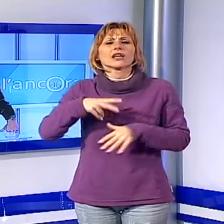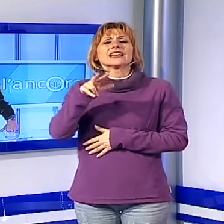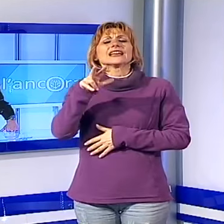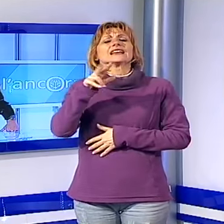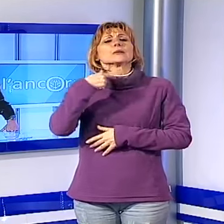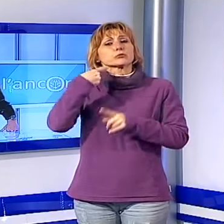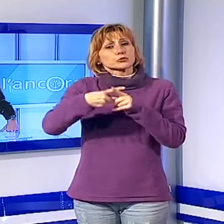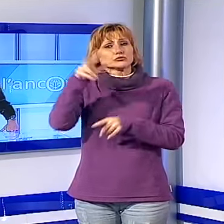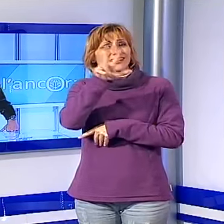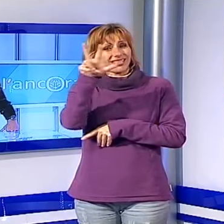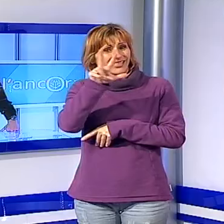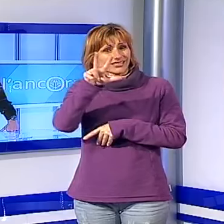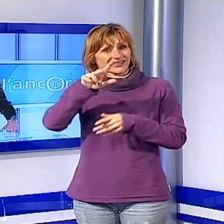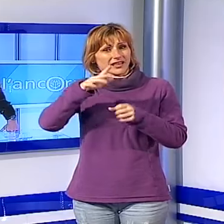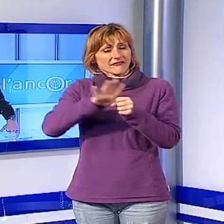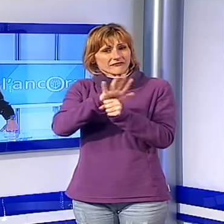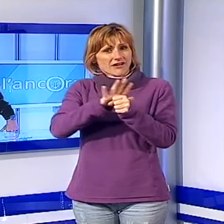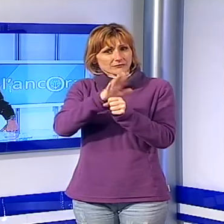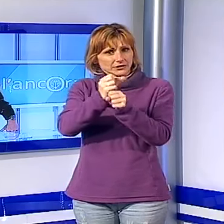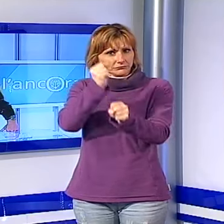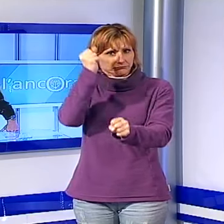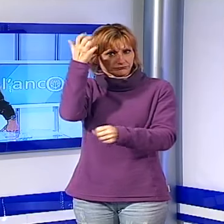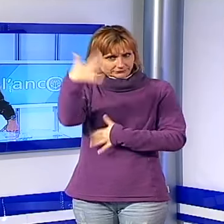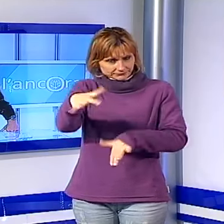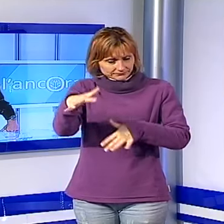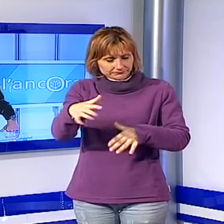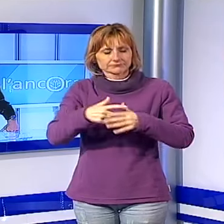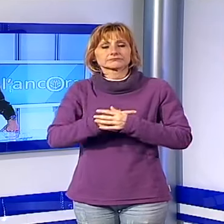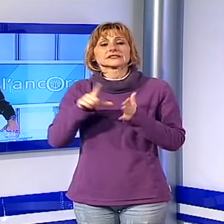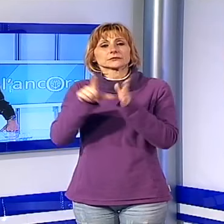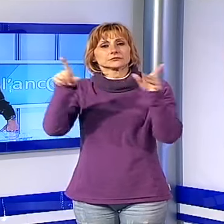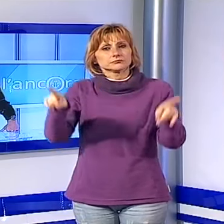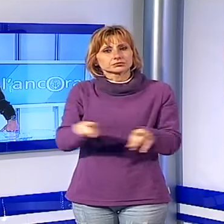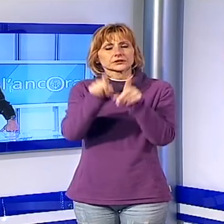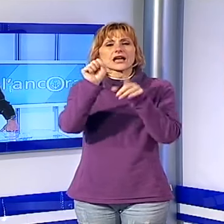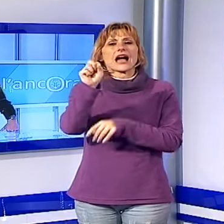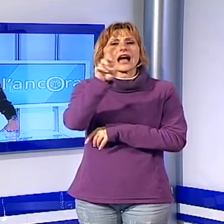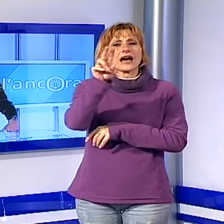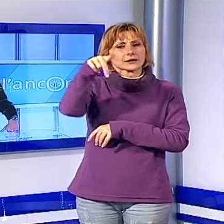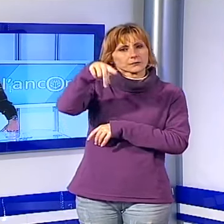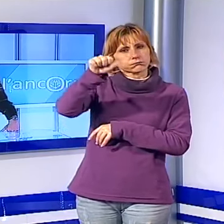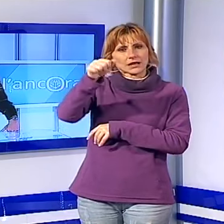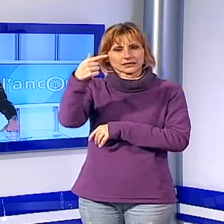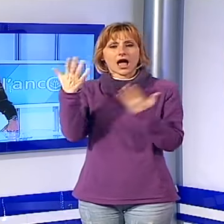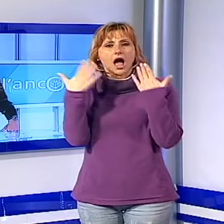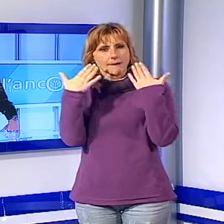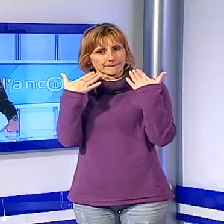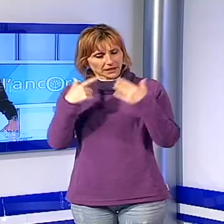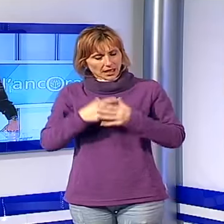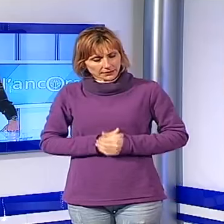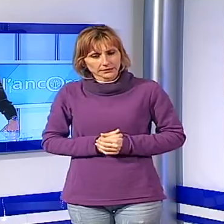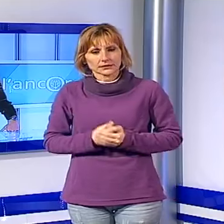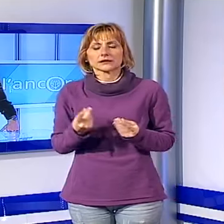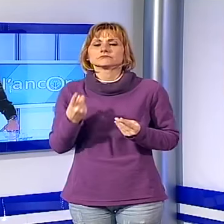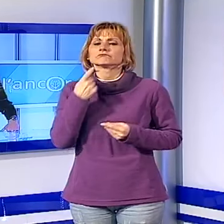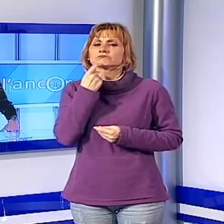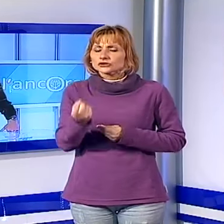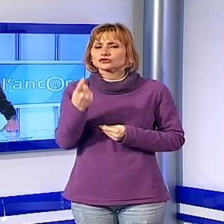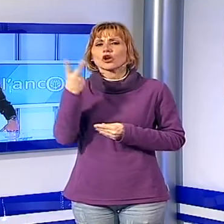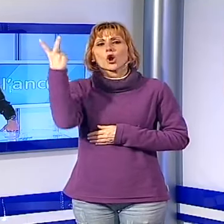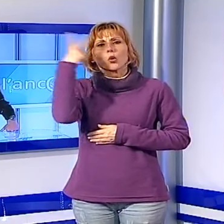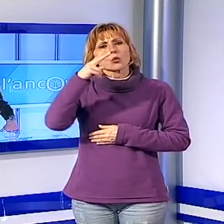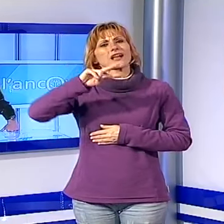famiglie sfrattate. Contemporaneamente l'agenzia regionale ARPAT sull'ambiente informa che Lucca è